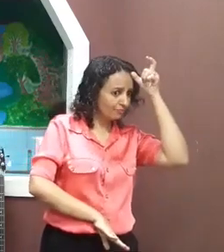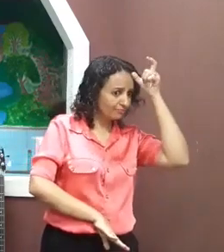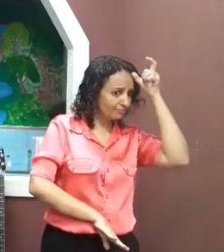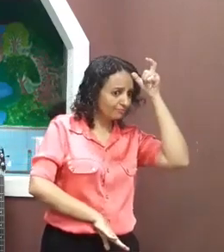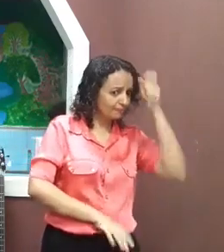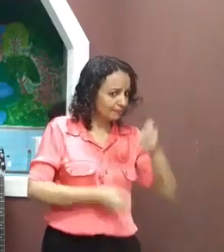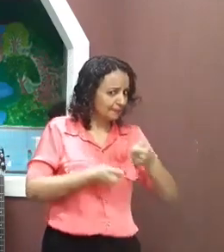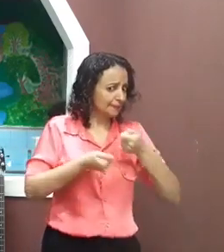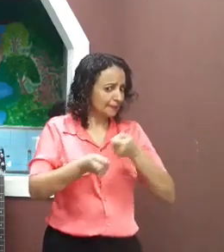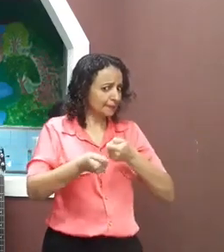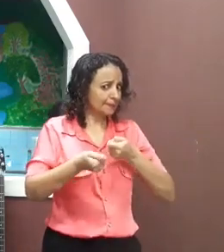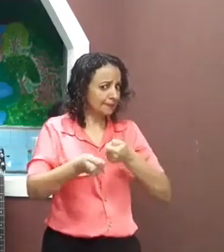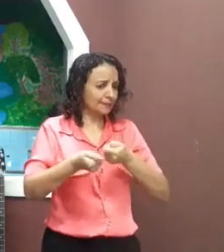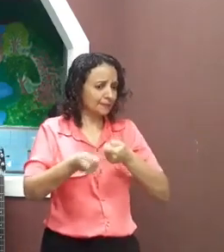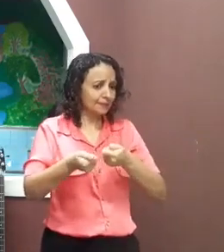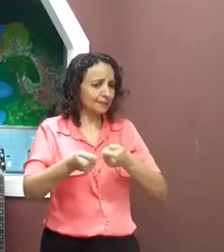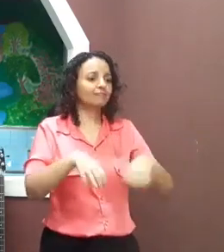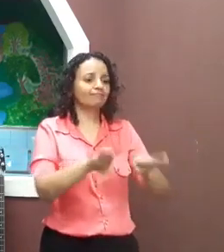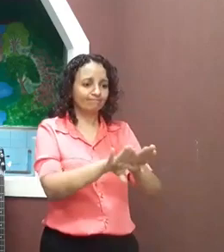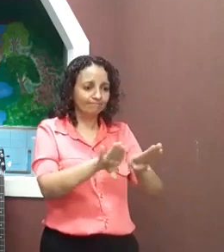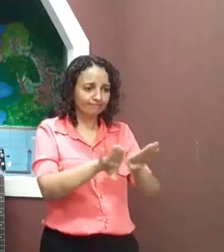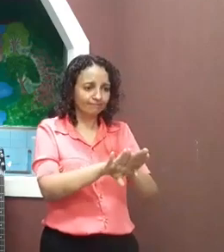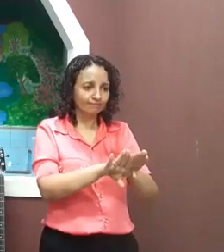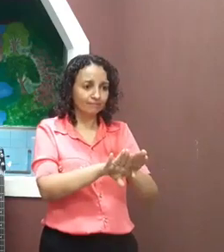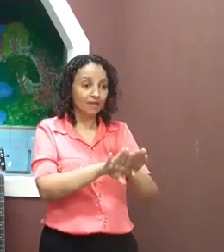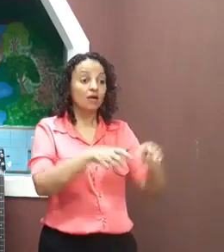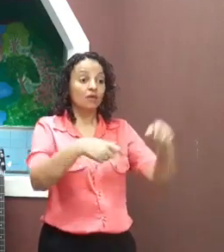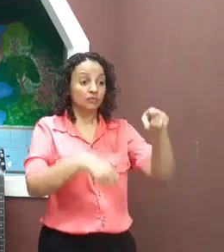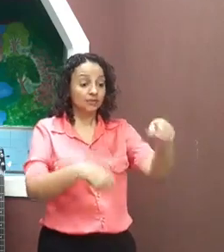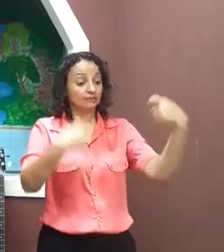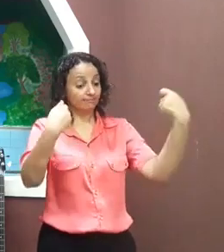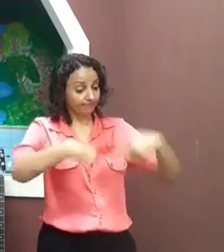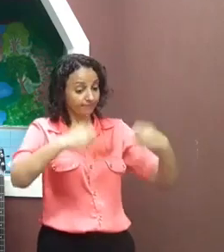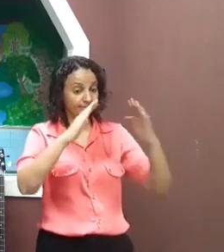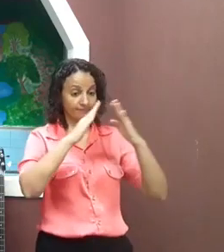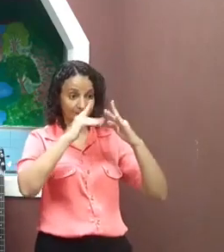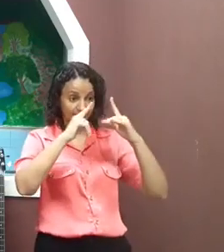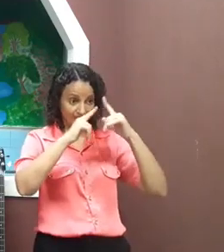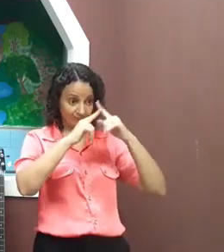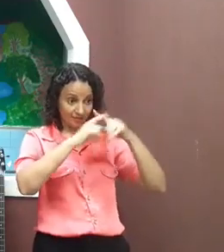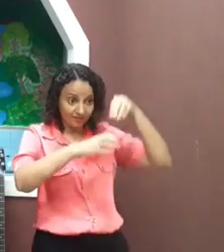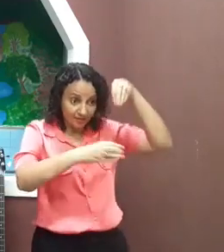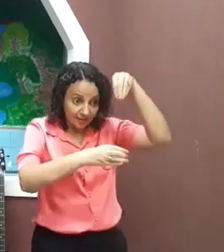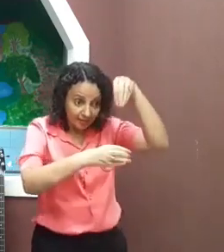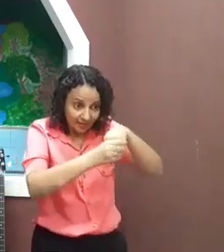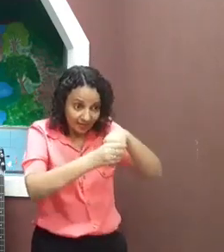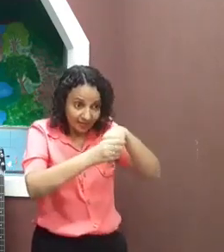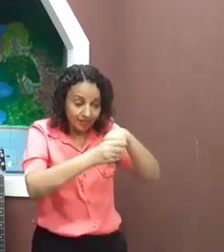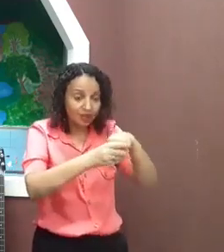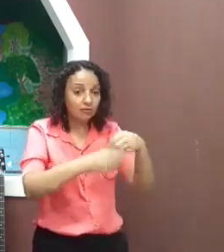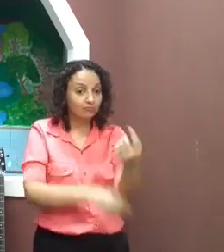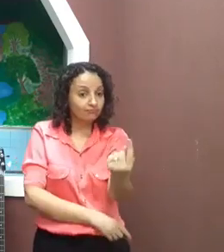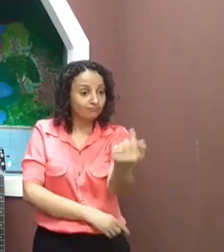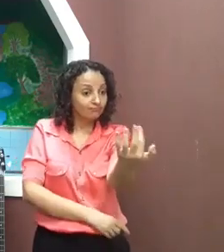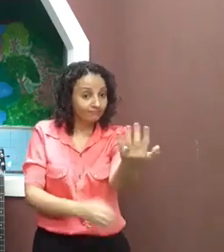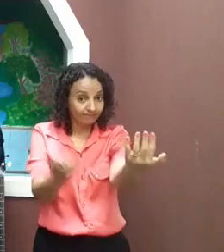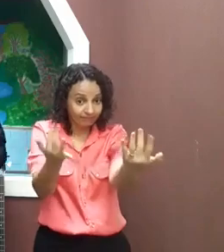casa de Deus, porque é aqui onde você fortalece, é aqui onde você aprende do Senhor. Nas